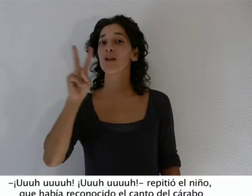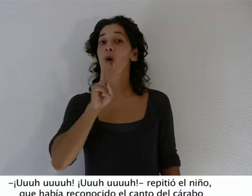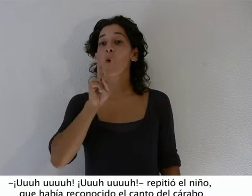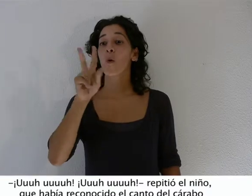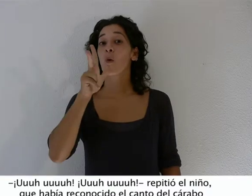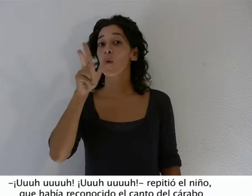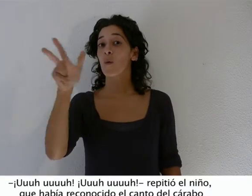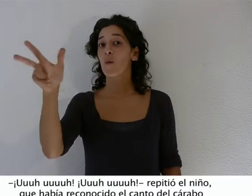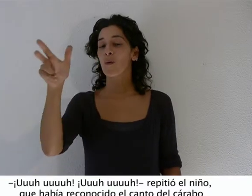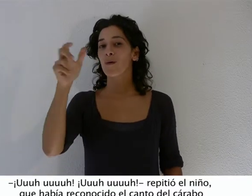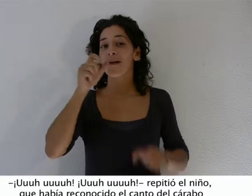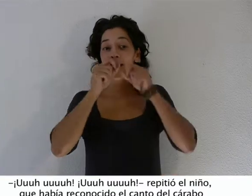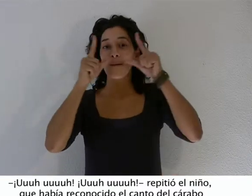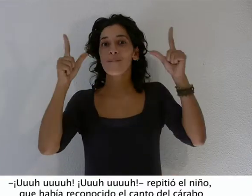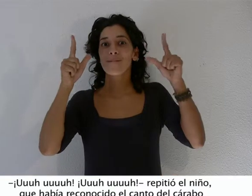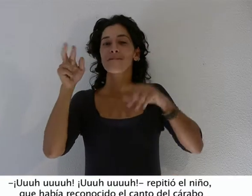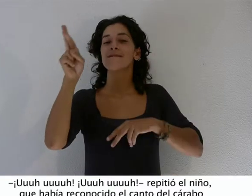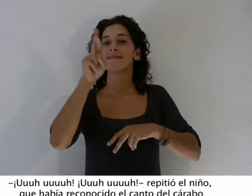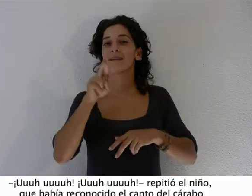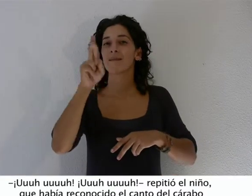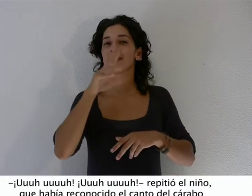Repitió el niño, que había reconocido el canto del cárabo.